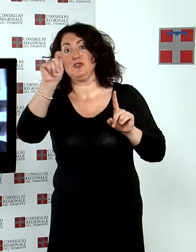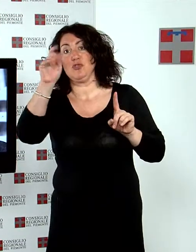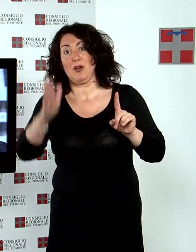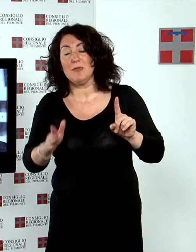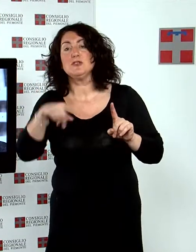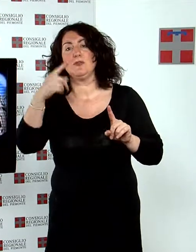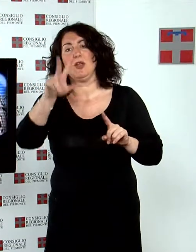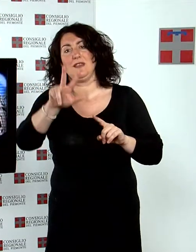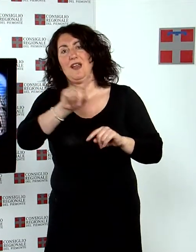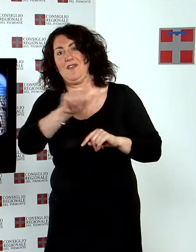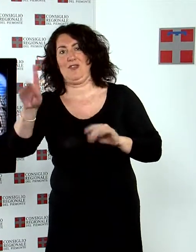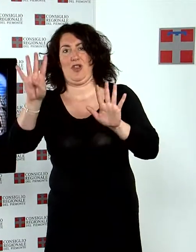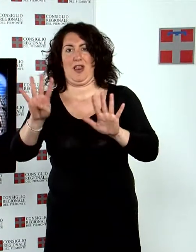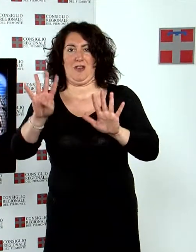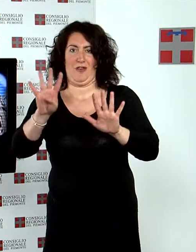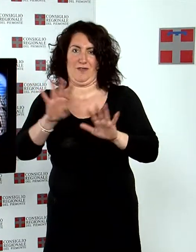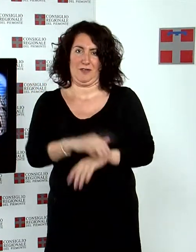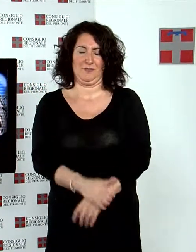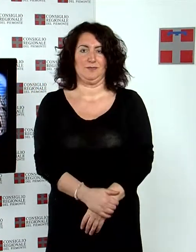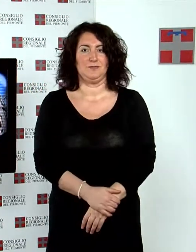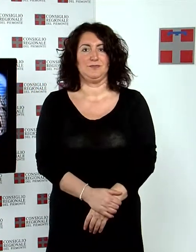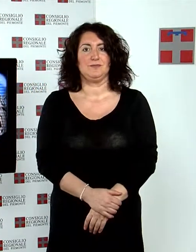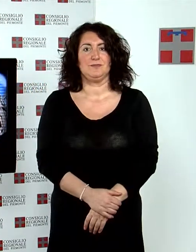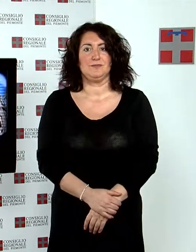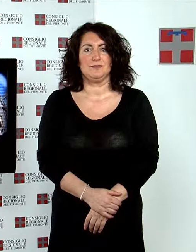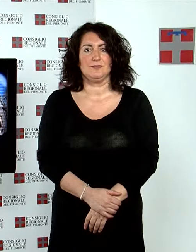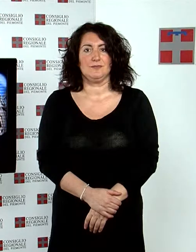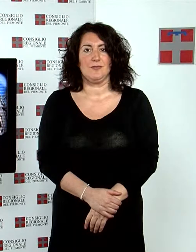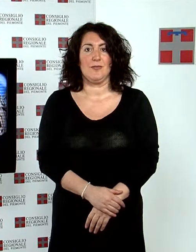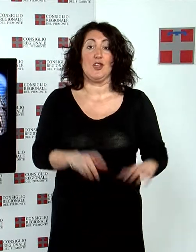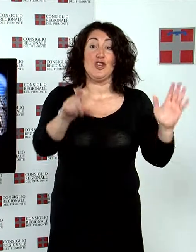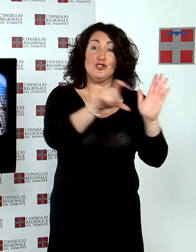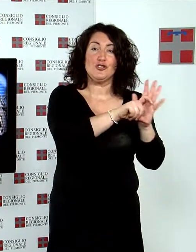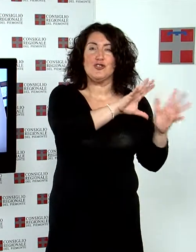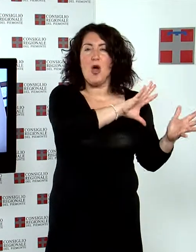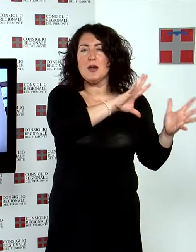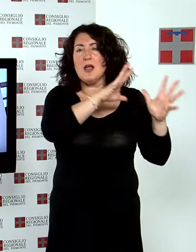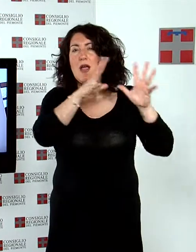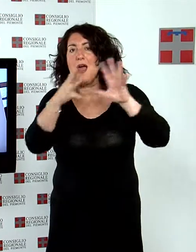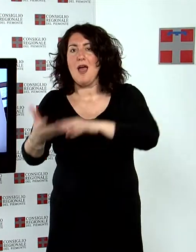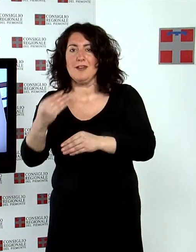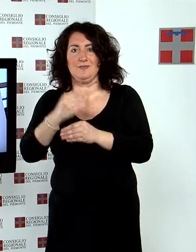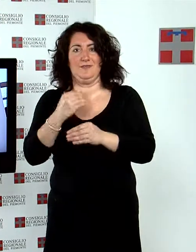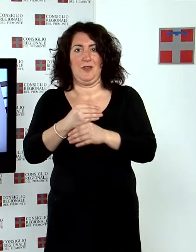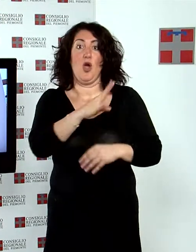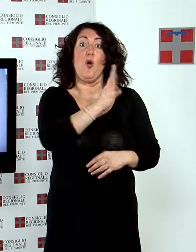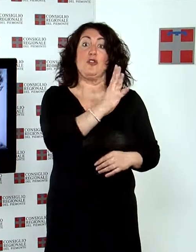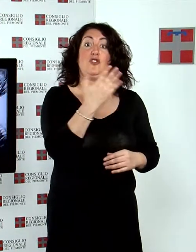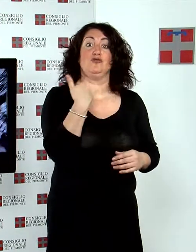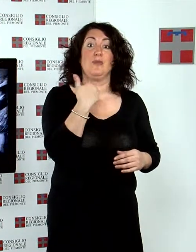19. Dalla storia alla satira. Dal 14 aprile al 13 maggio è visitabile presso